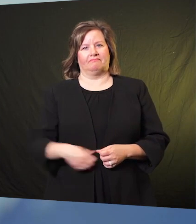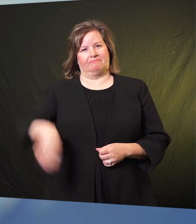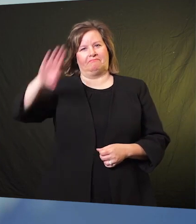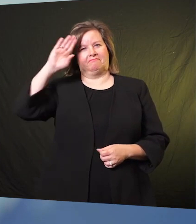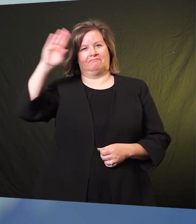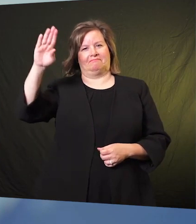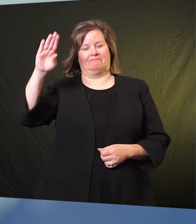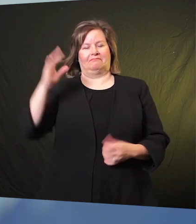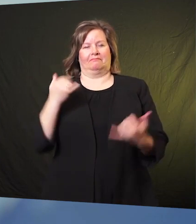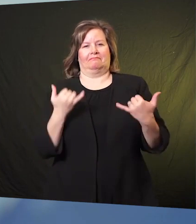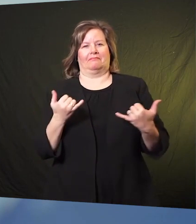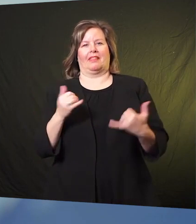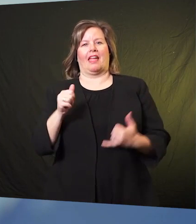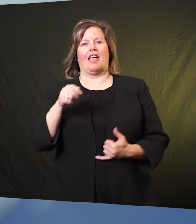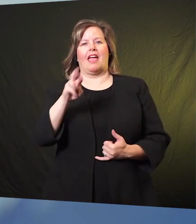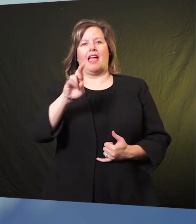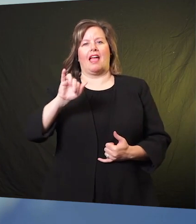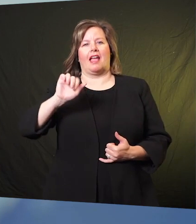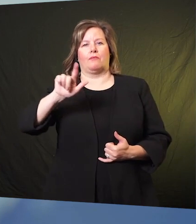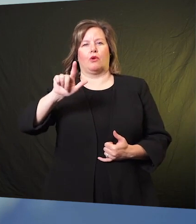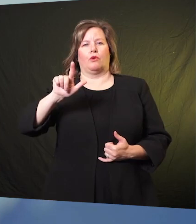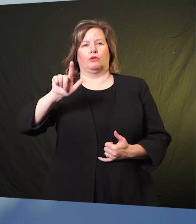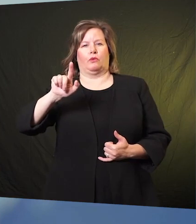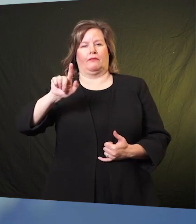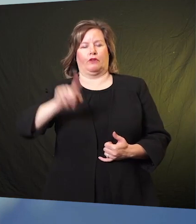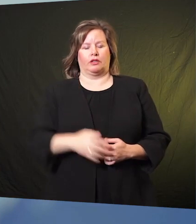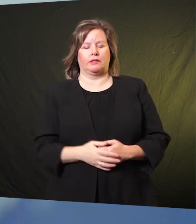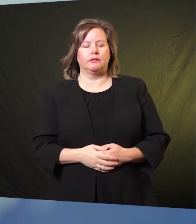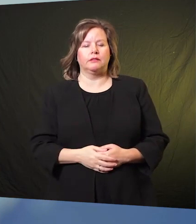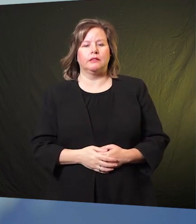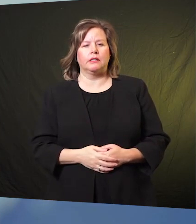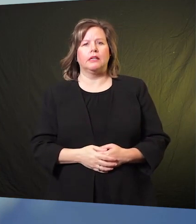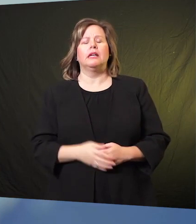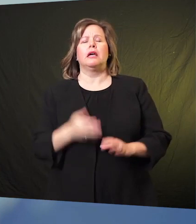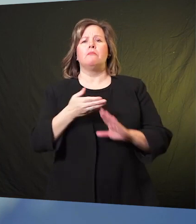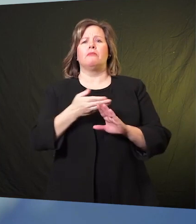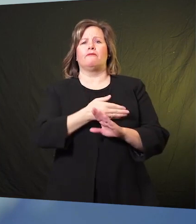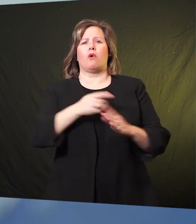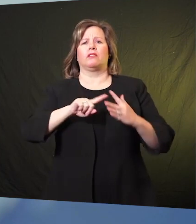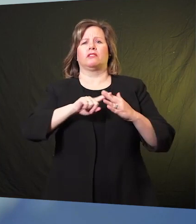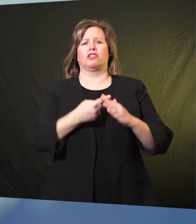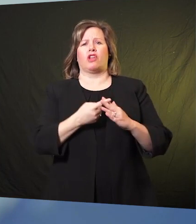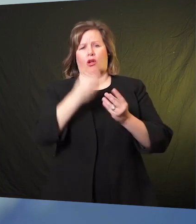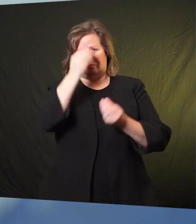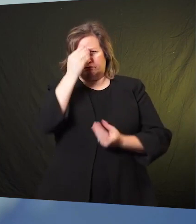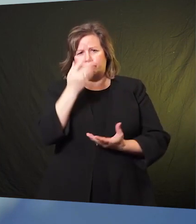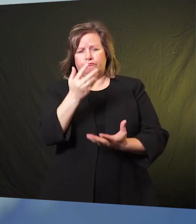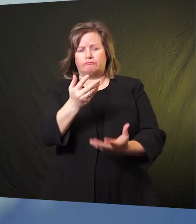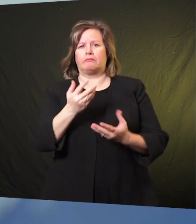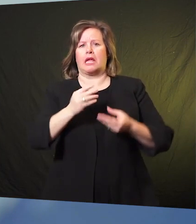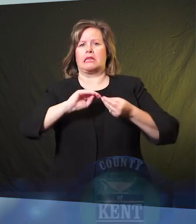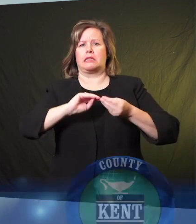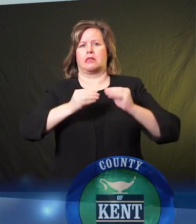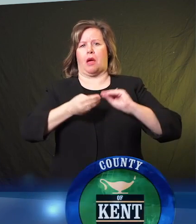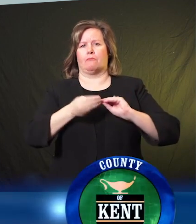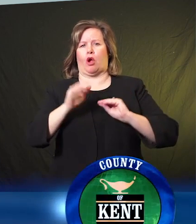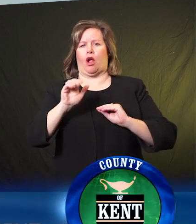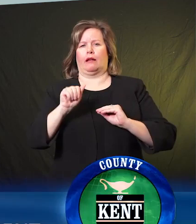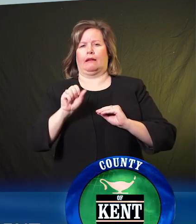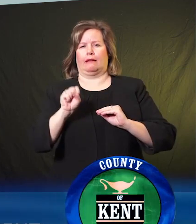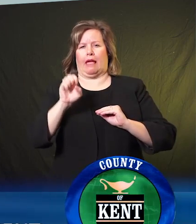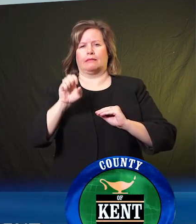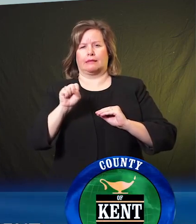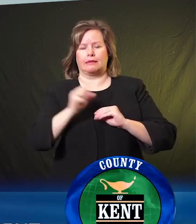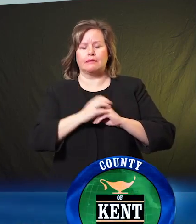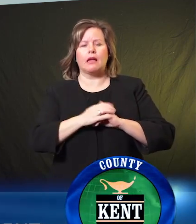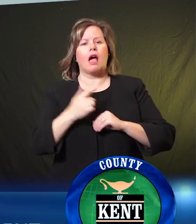hola a todos es el 21 de abril y antes de llegar a la cantidad de casos positivos de kobe hoy quiero hablarles de algo